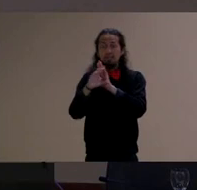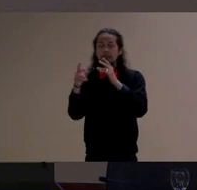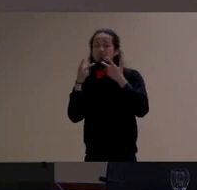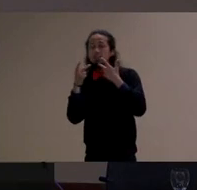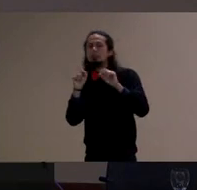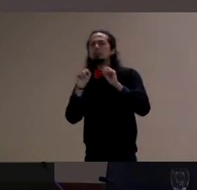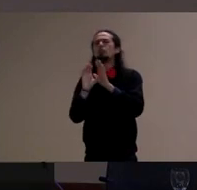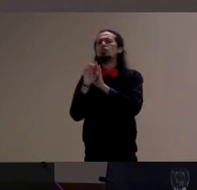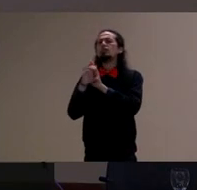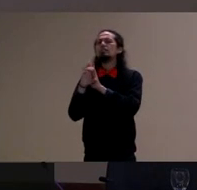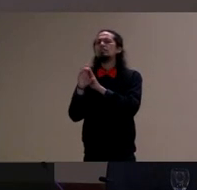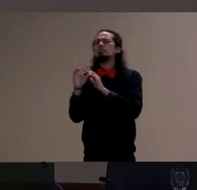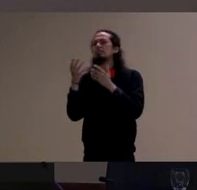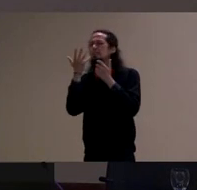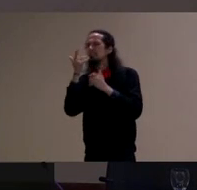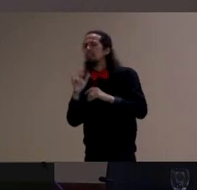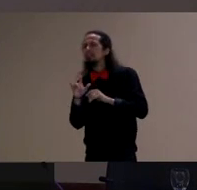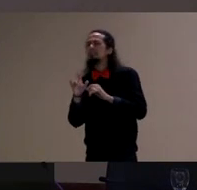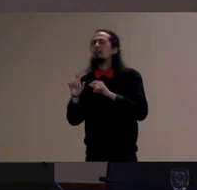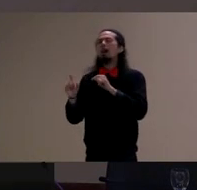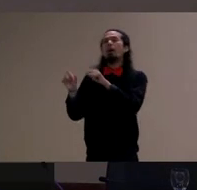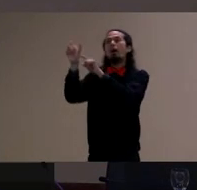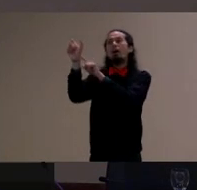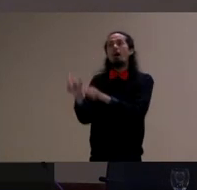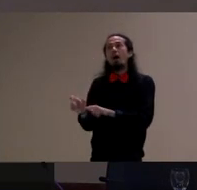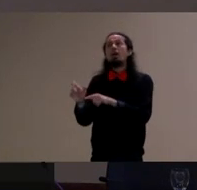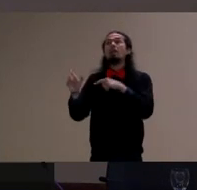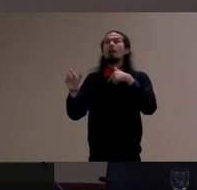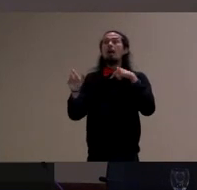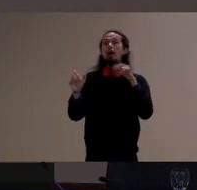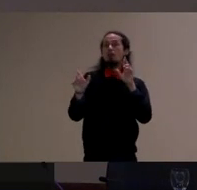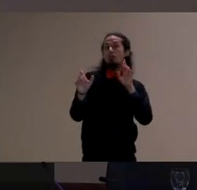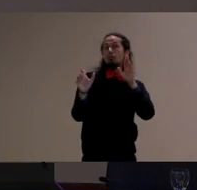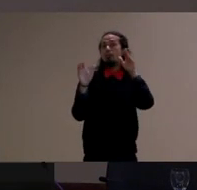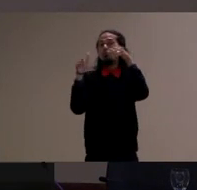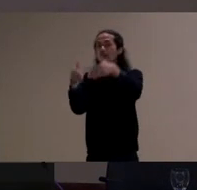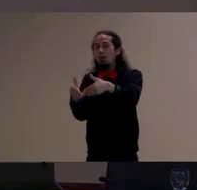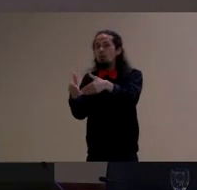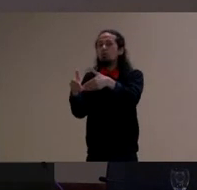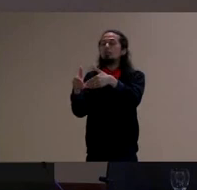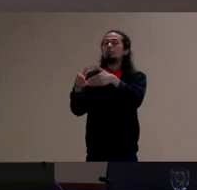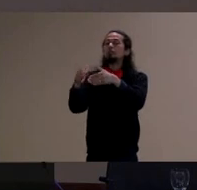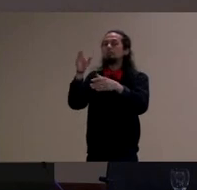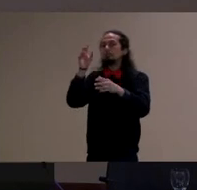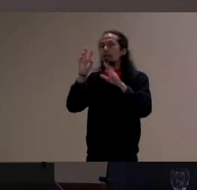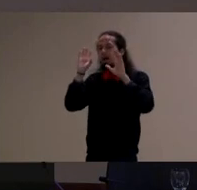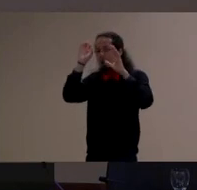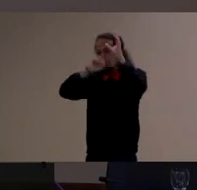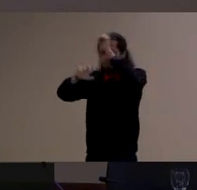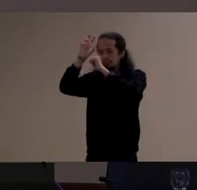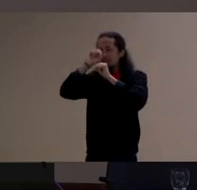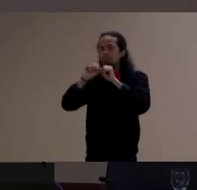os seguintes direitos de aprendizagem e desenvolvimento para educação infantil